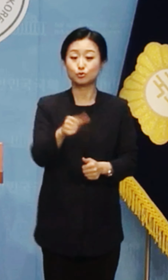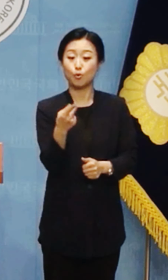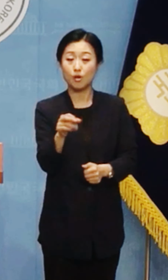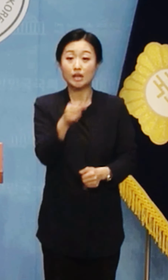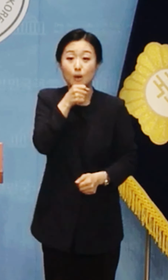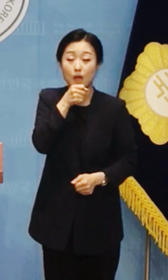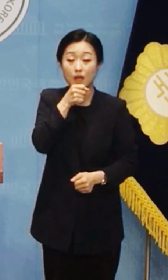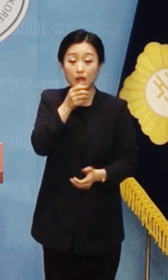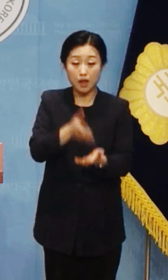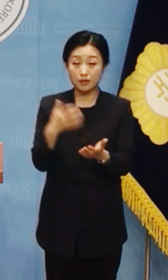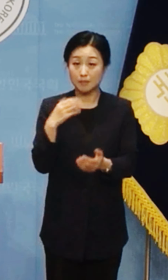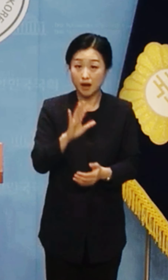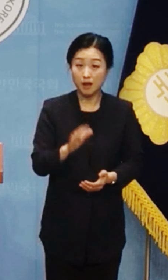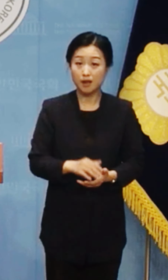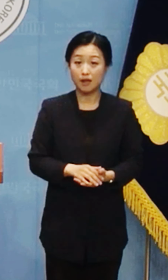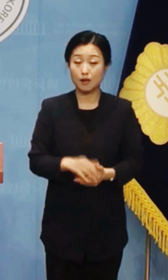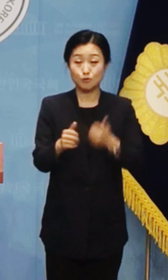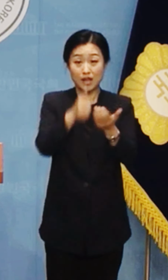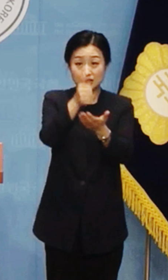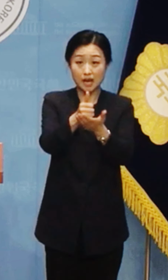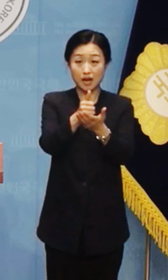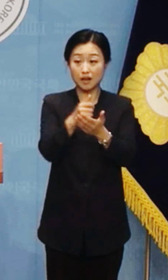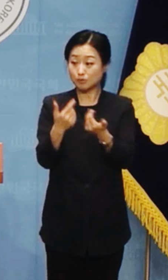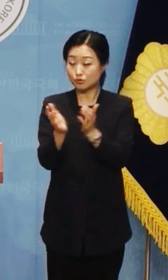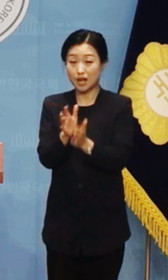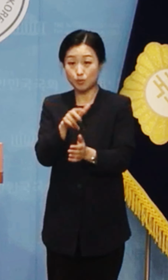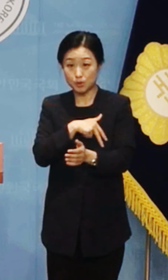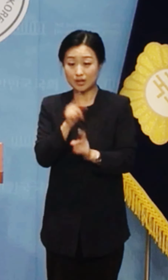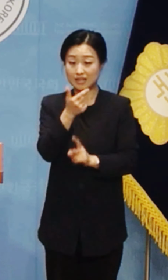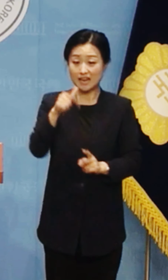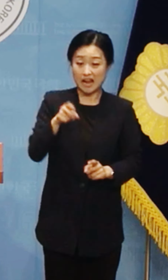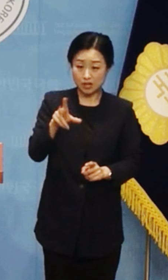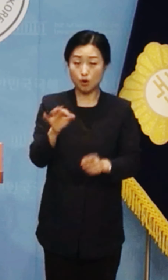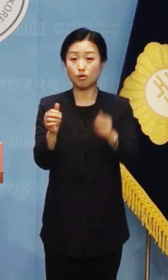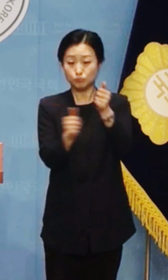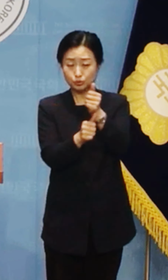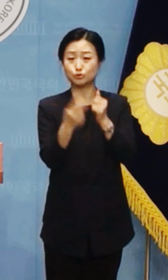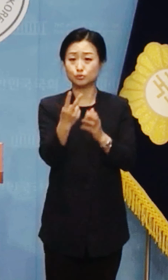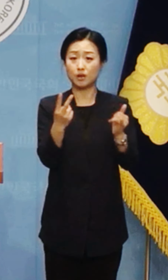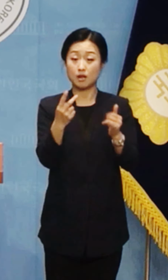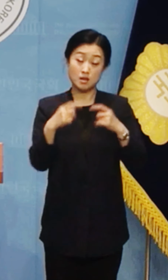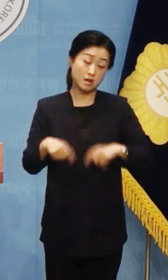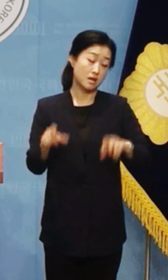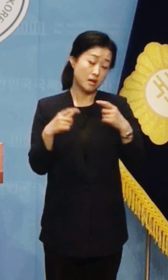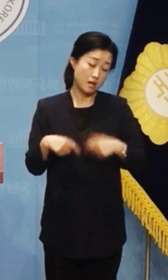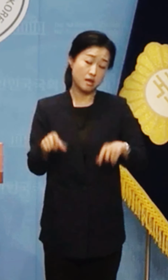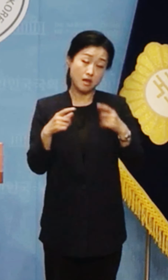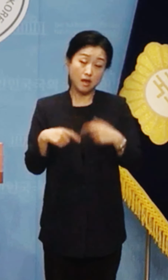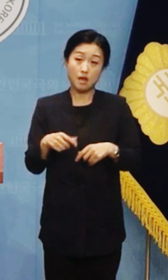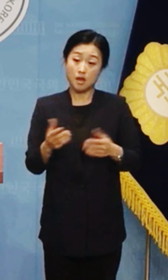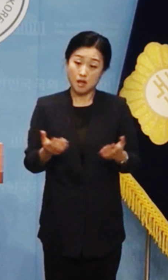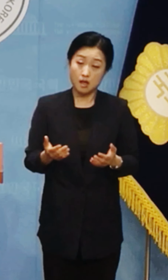사회를 안 봅니까 우원식 의장과 민주당 소속 이하경 부의장 두 분이 며칠째 이교대 근무를